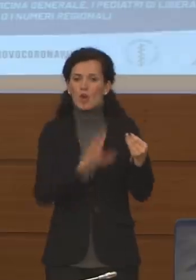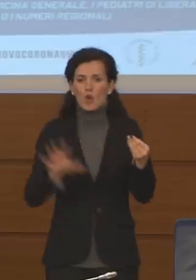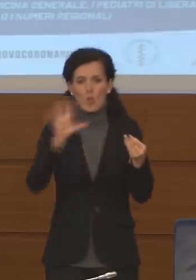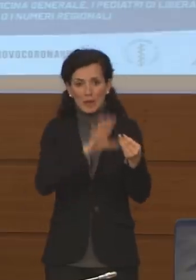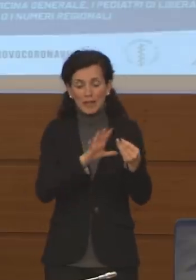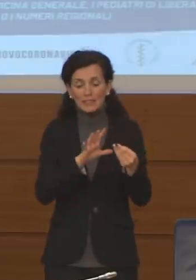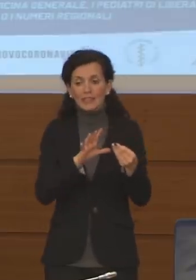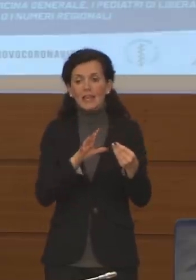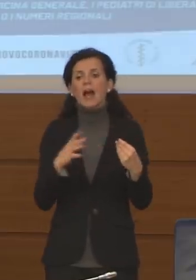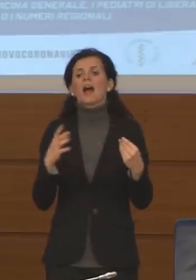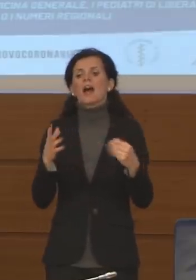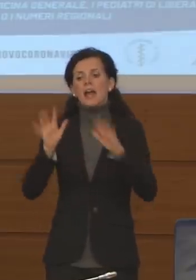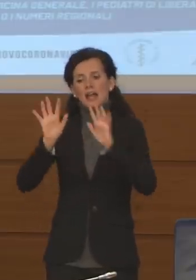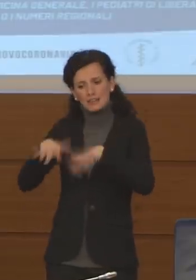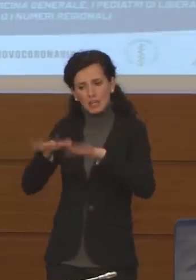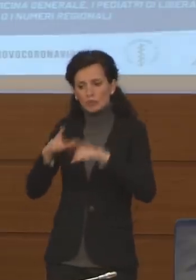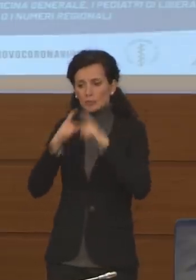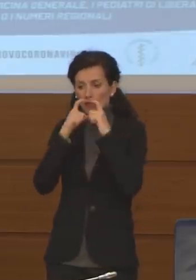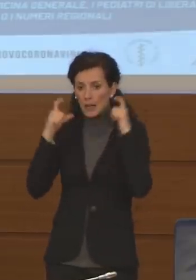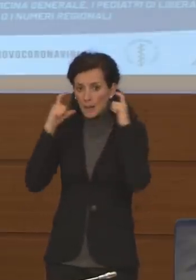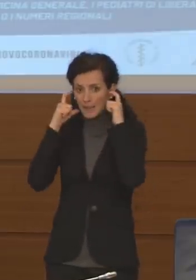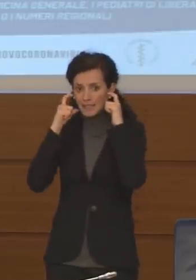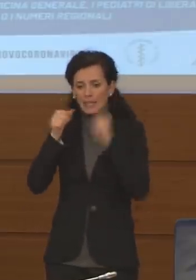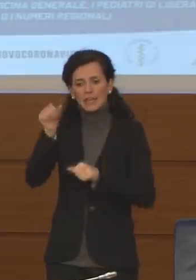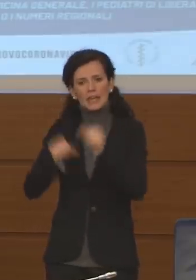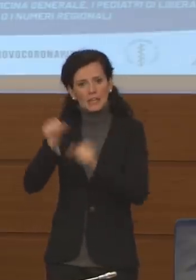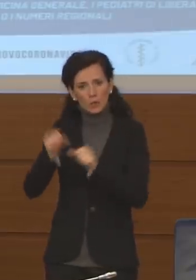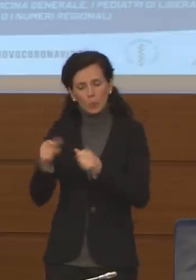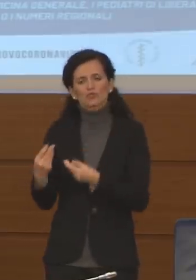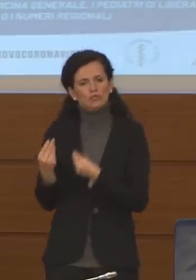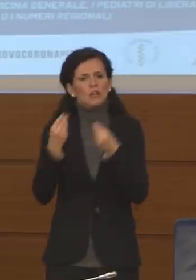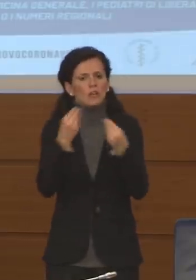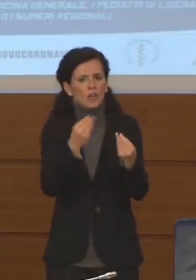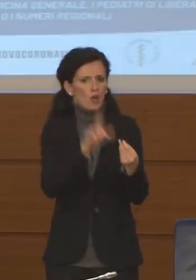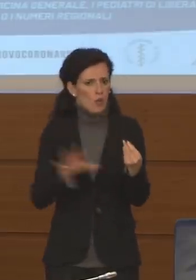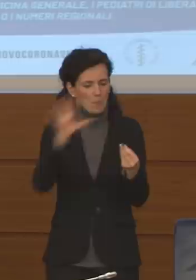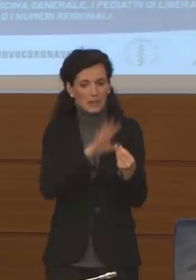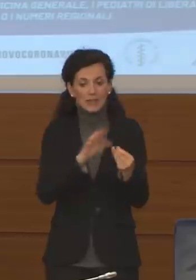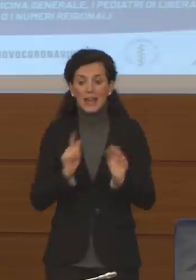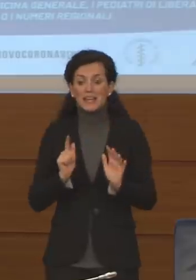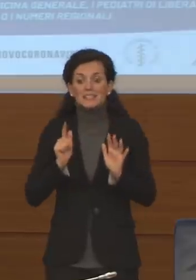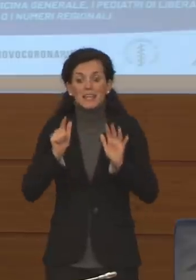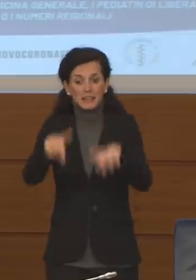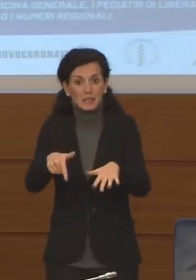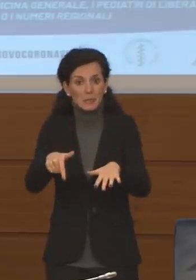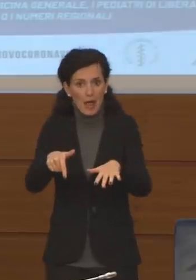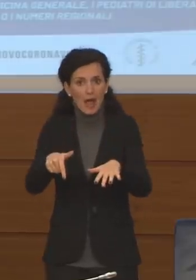a 10.000 mascherine chirurgiche dalla settimana prossima abbiamo